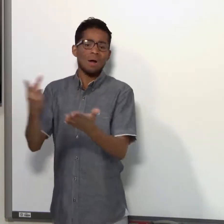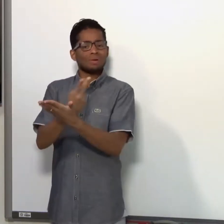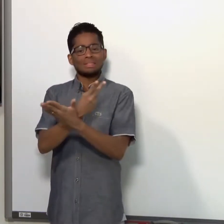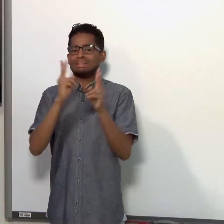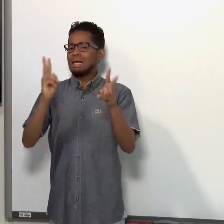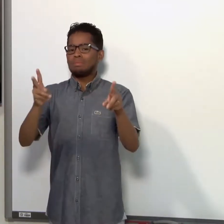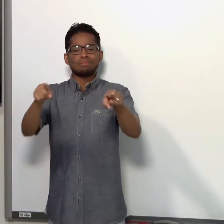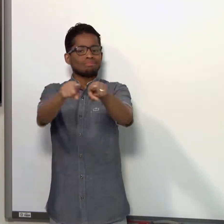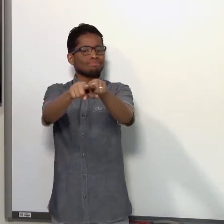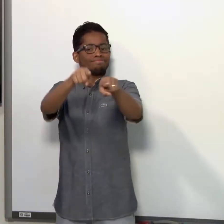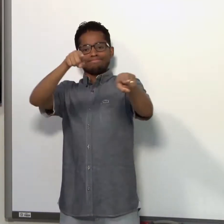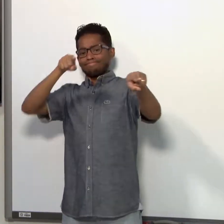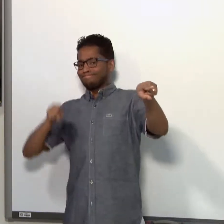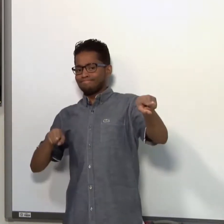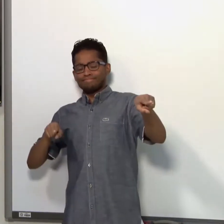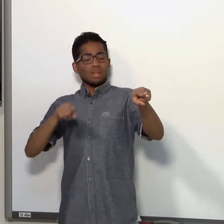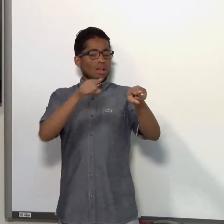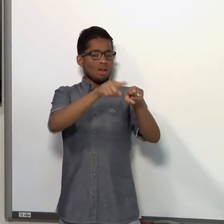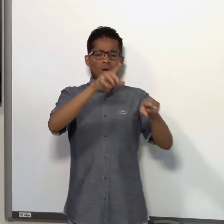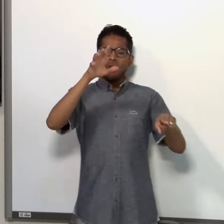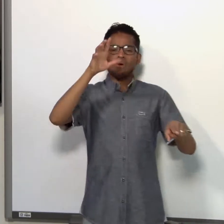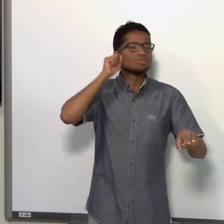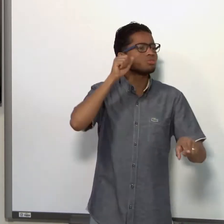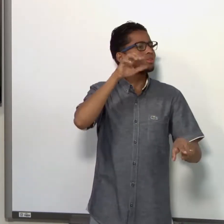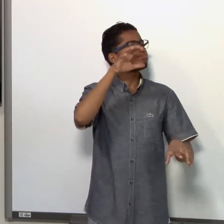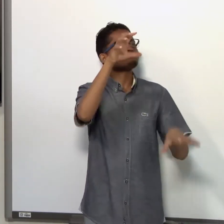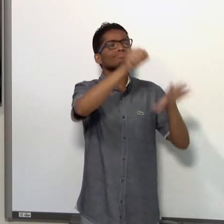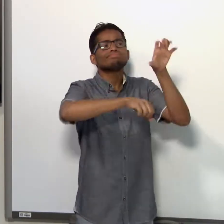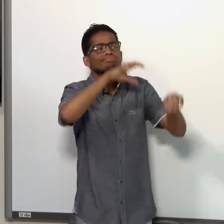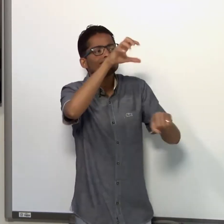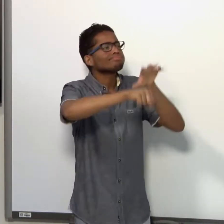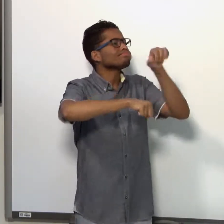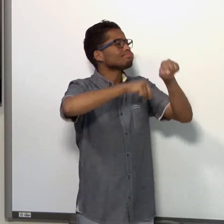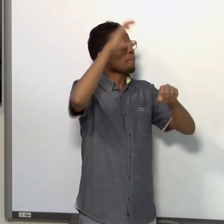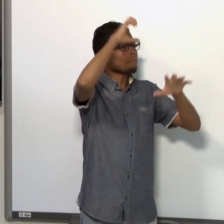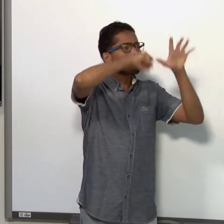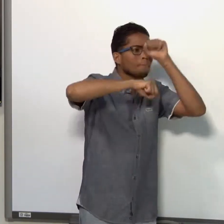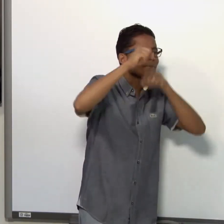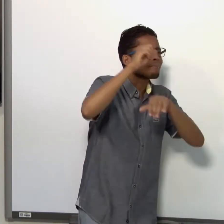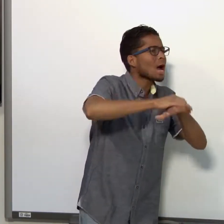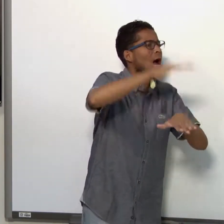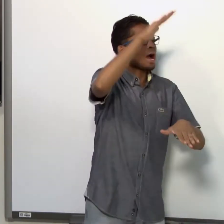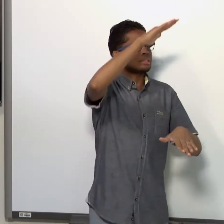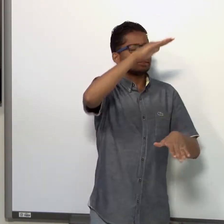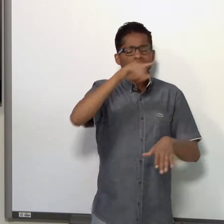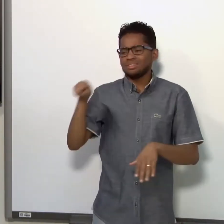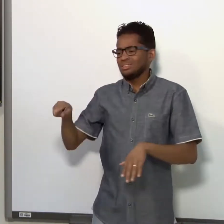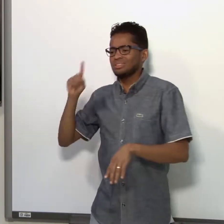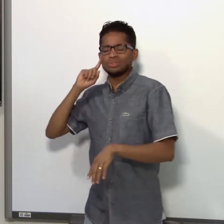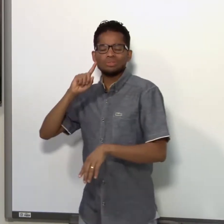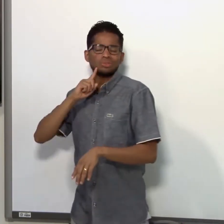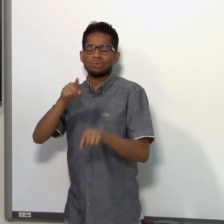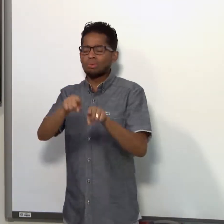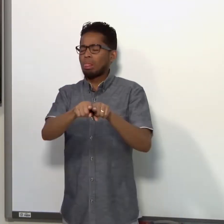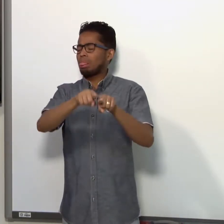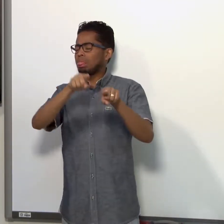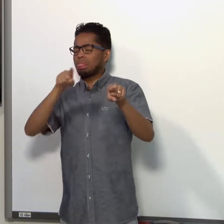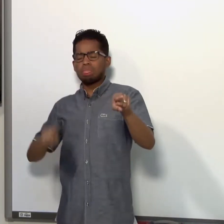ensino. Isso acarreta prejuízo. Com isso, o surdo sempre fica atrás. Os ouvintes